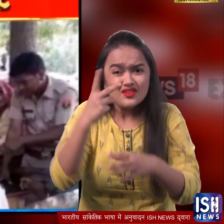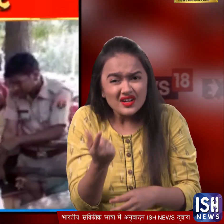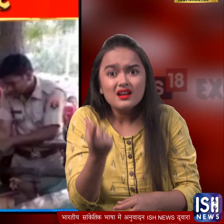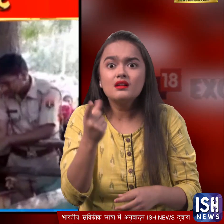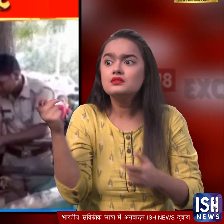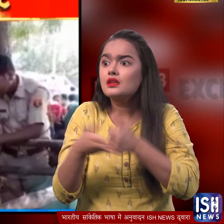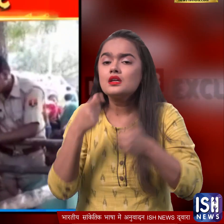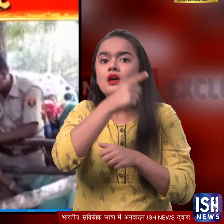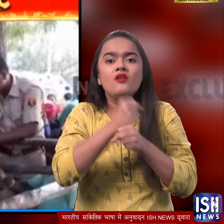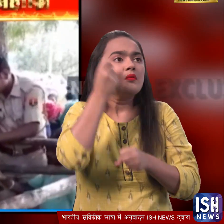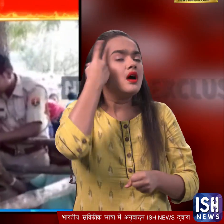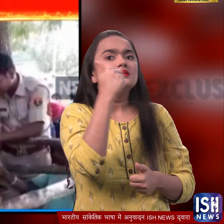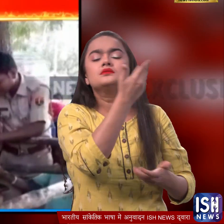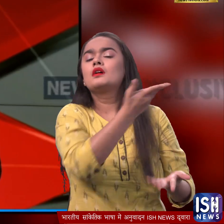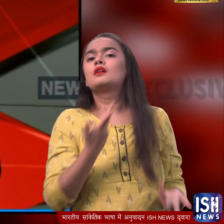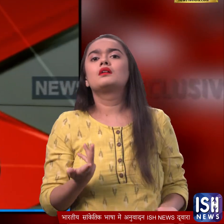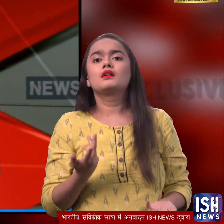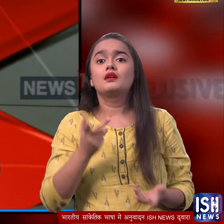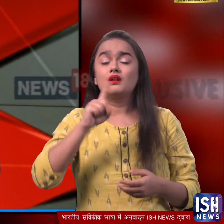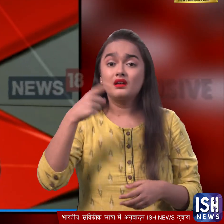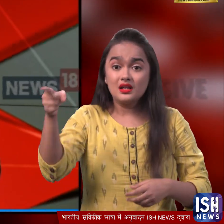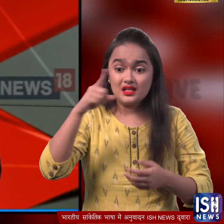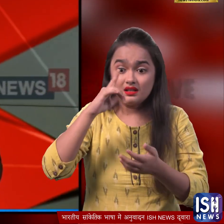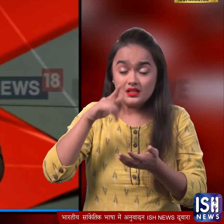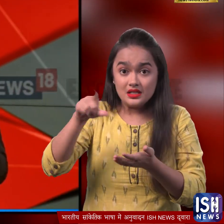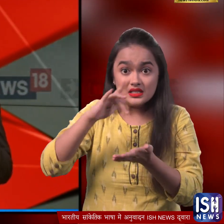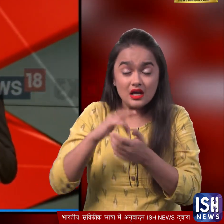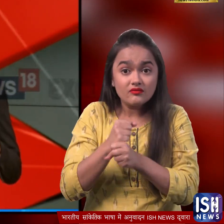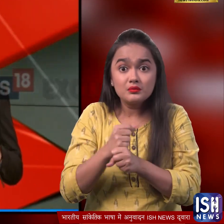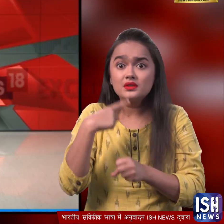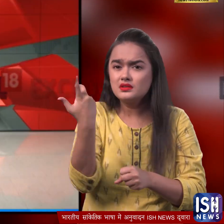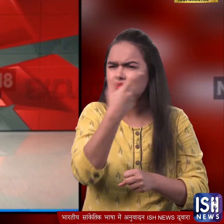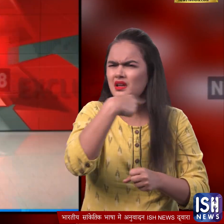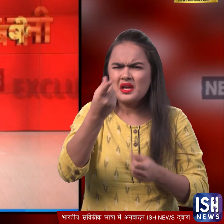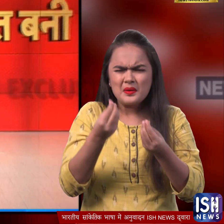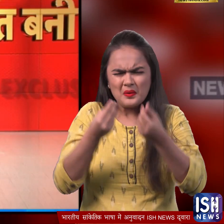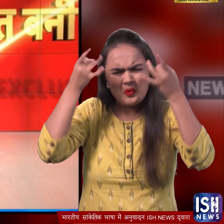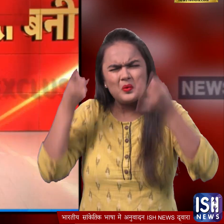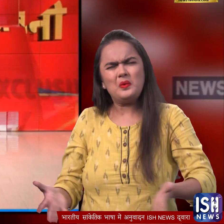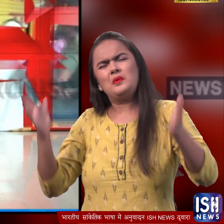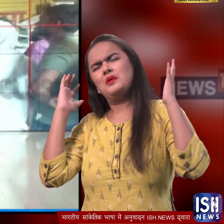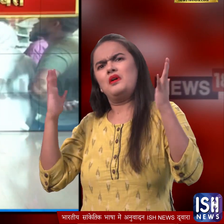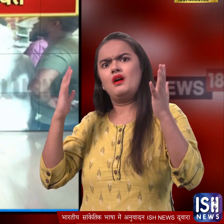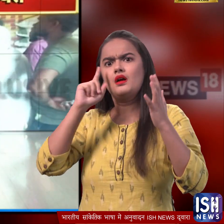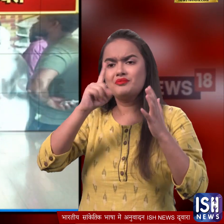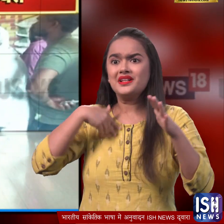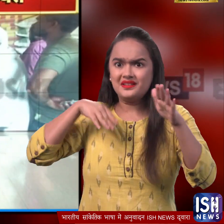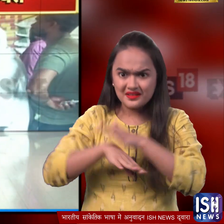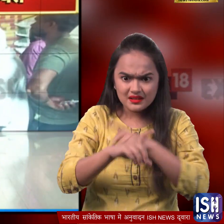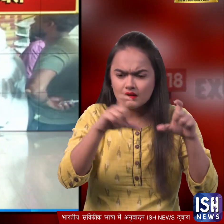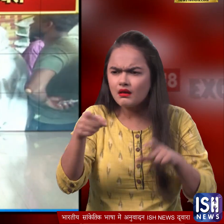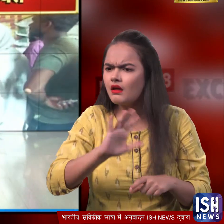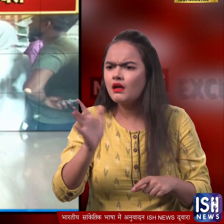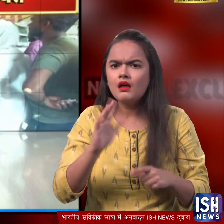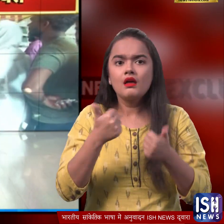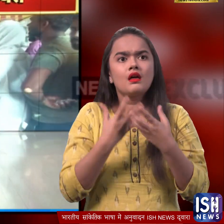गुस्सा सरकार पर फूटता दिखाई दिया। हालांकि केंद्र सरकार का दावा है कि देश में कहीं भी खाद की कमी नहीं है, लेकिन राज्यों की तस्वीरें कुछ